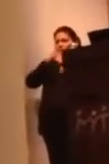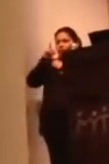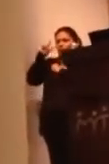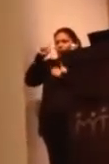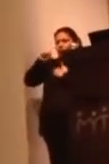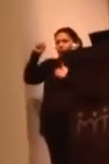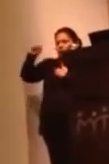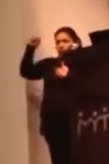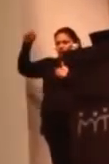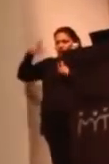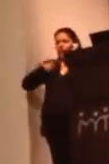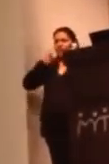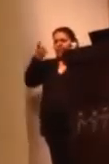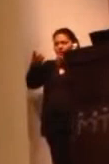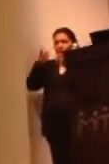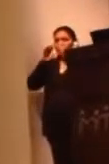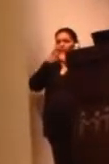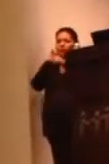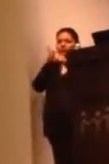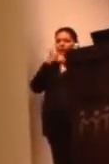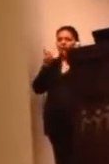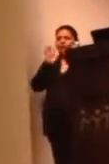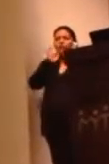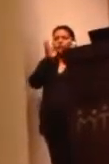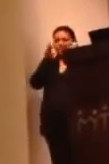aseguro que te van a servir mucho,